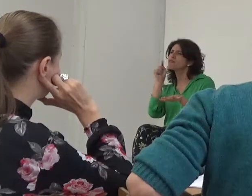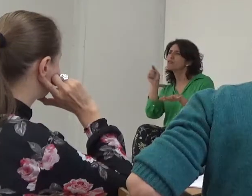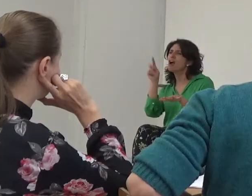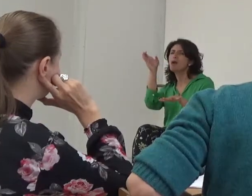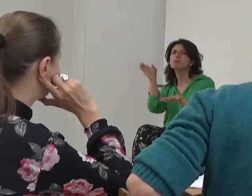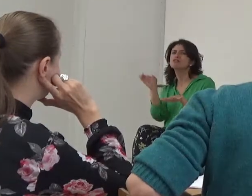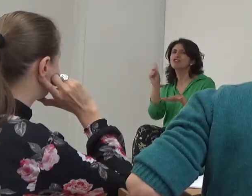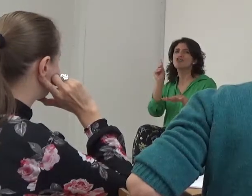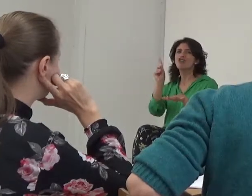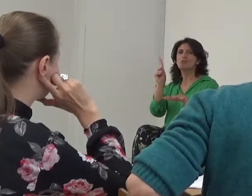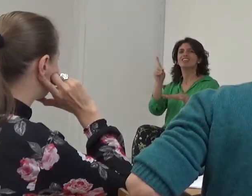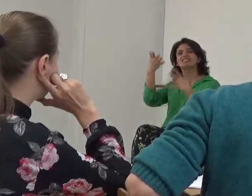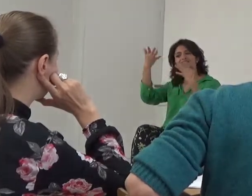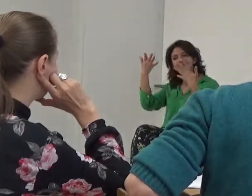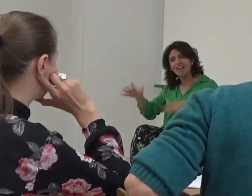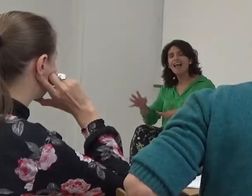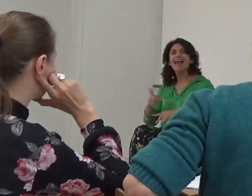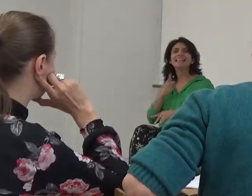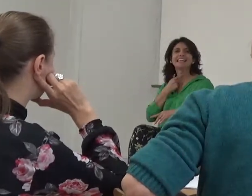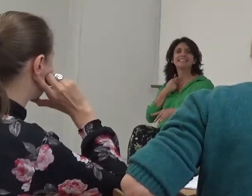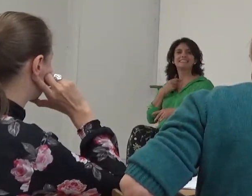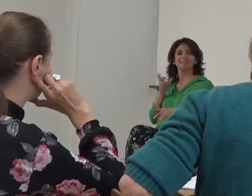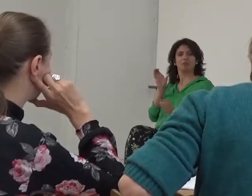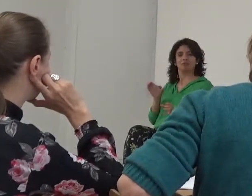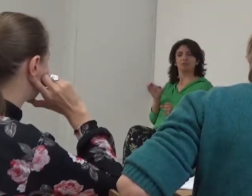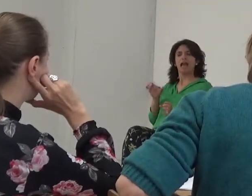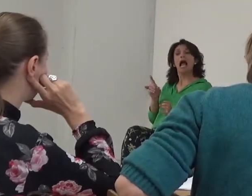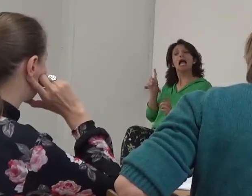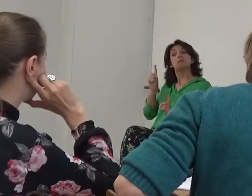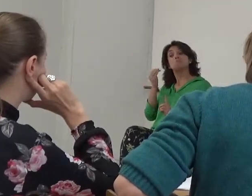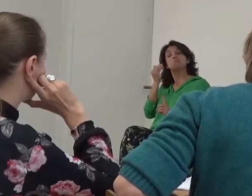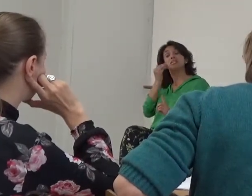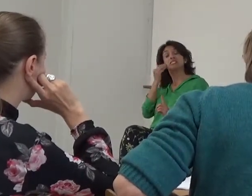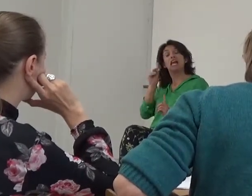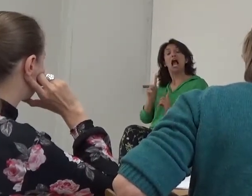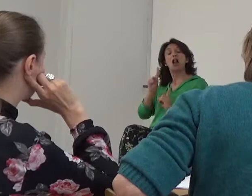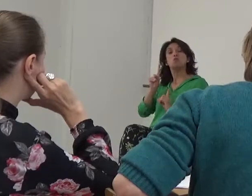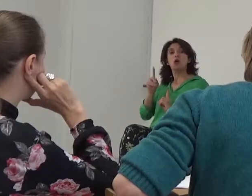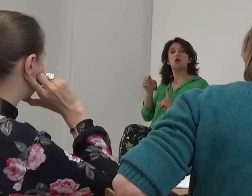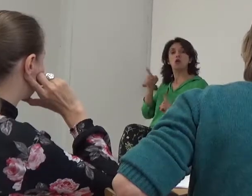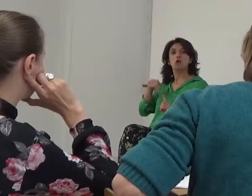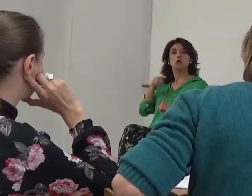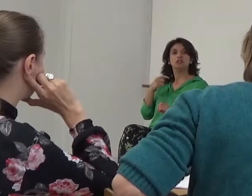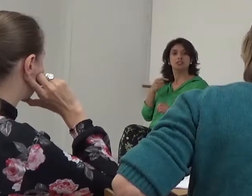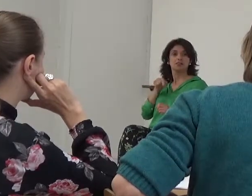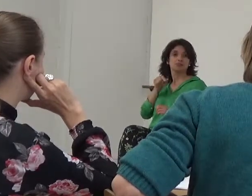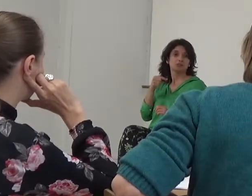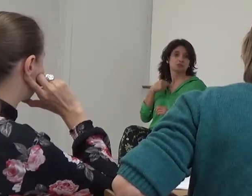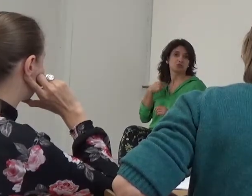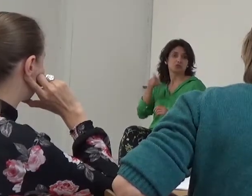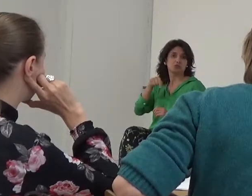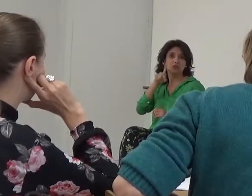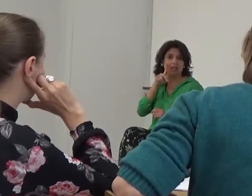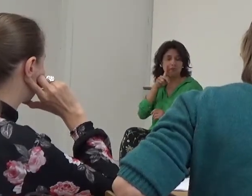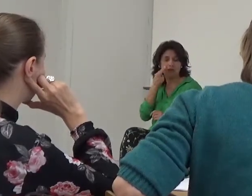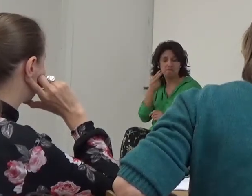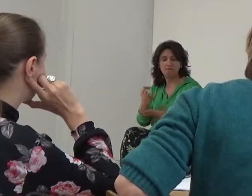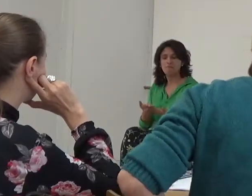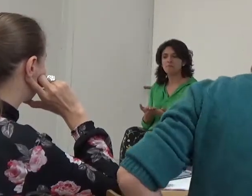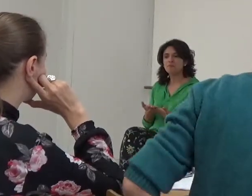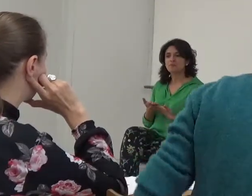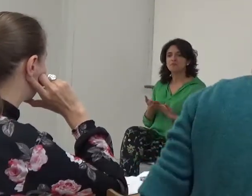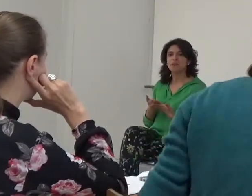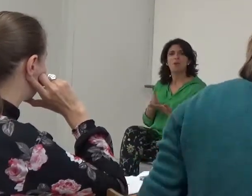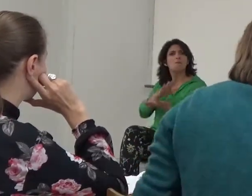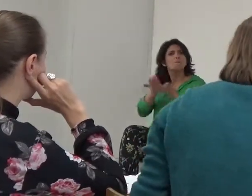interesante. Es algo que tenemos que ver. Sí, pero además, en otros textos como cumpleaños o sordera, tampoco los